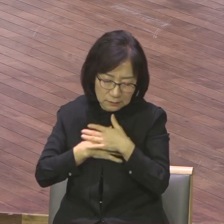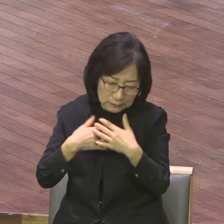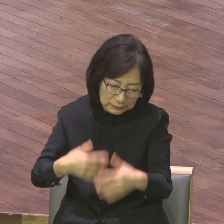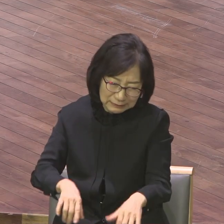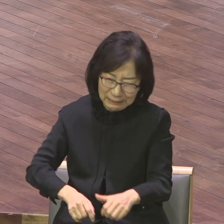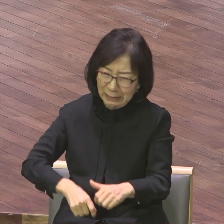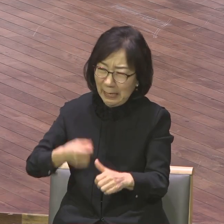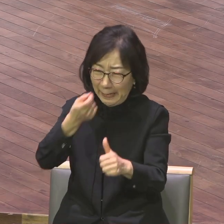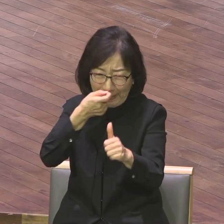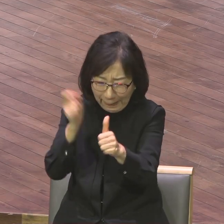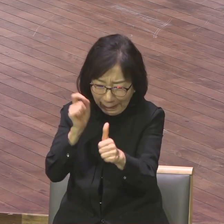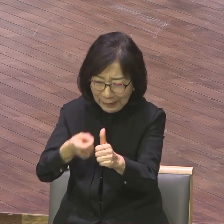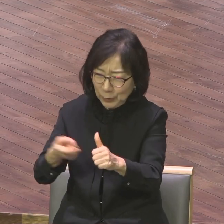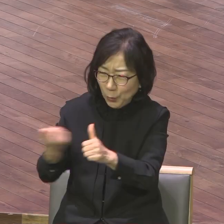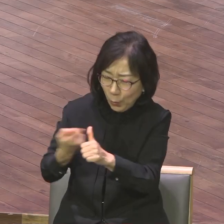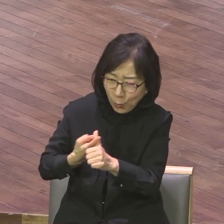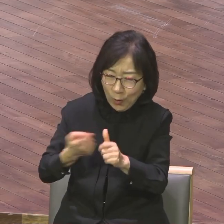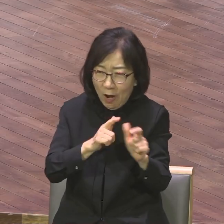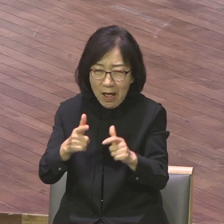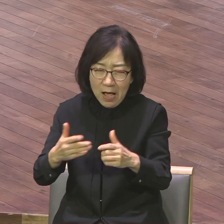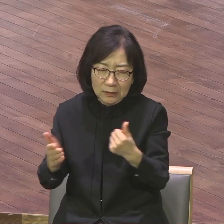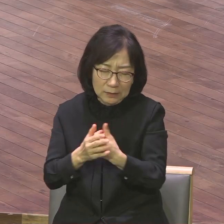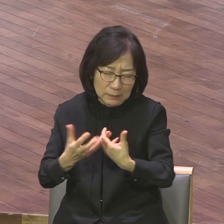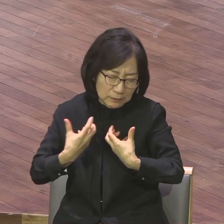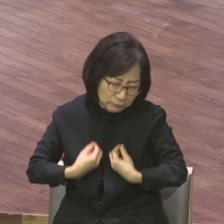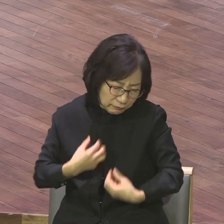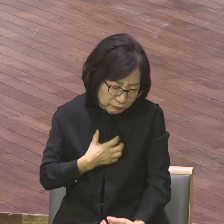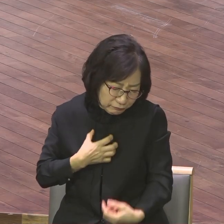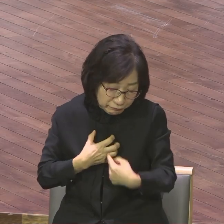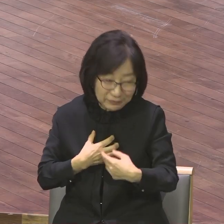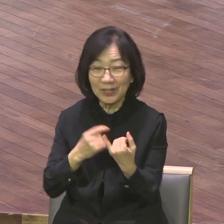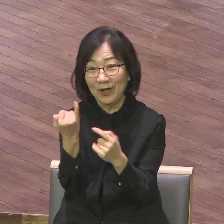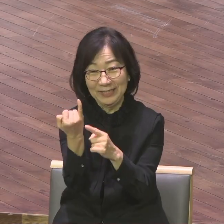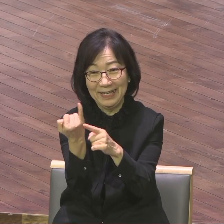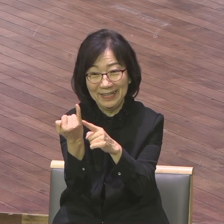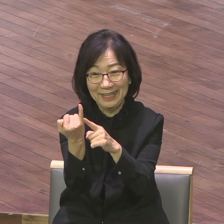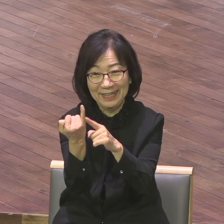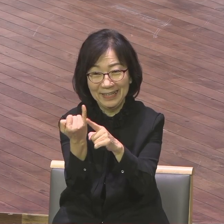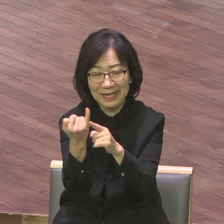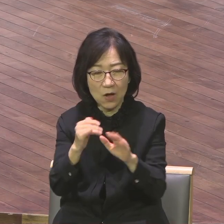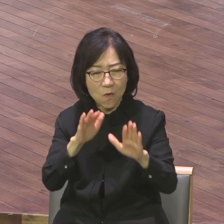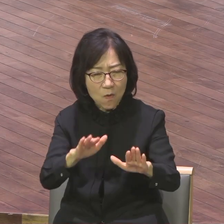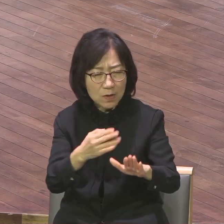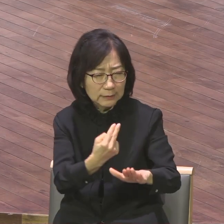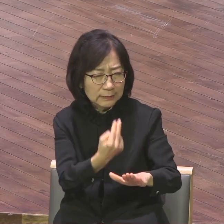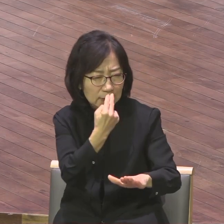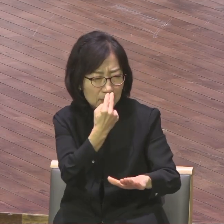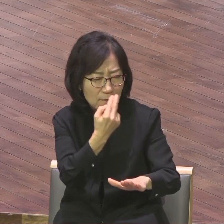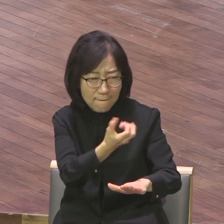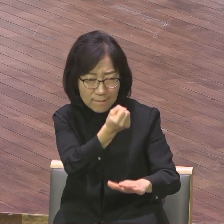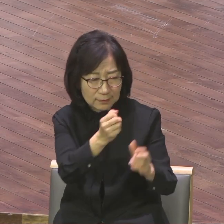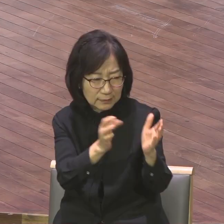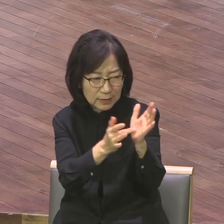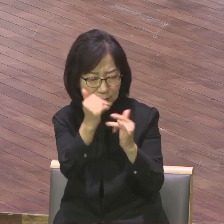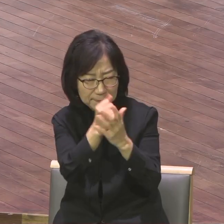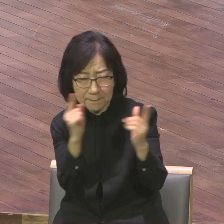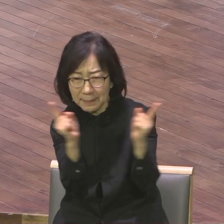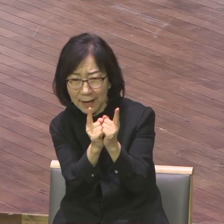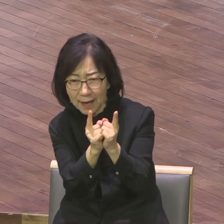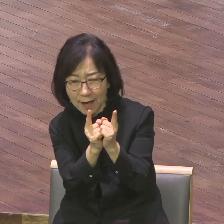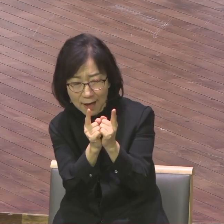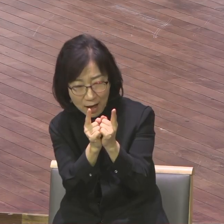이 사마리아 여자는 생명의 빛이신 예수 그리스도를 만난 이후에 자기